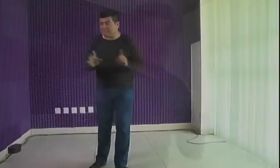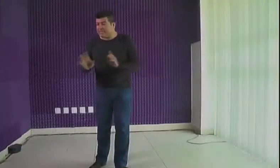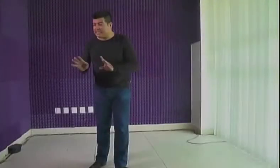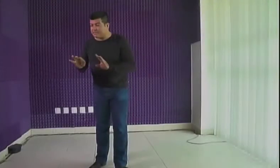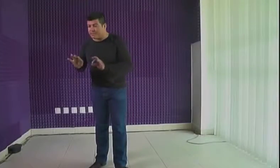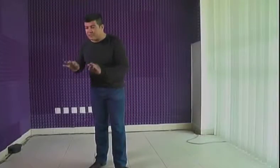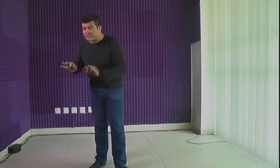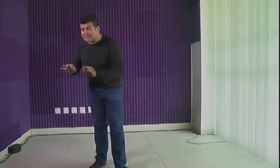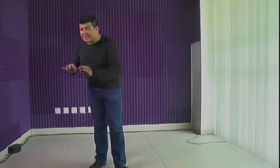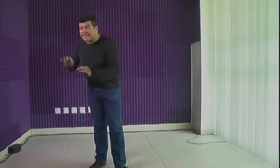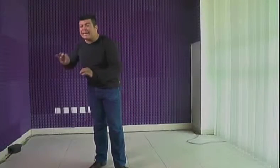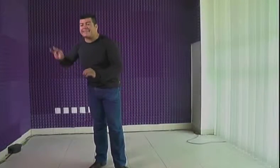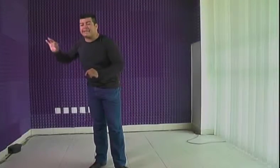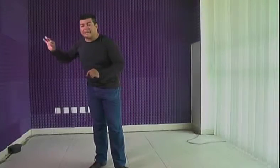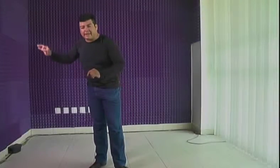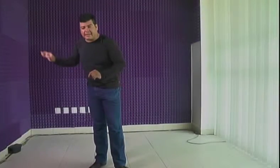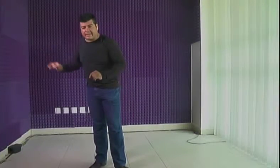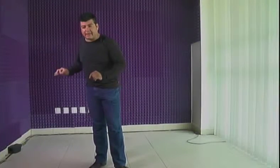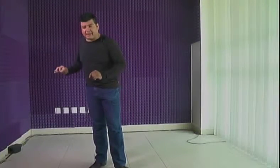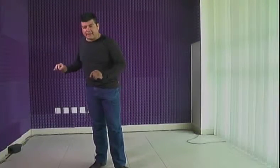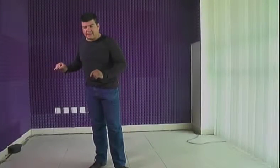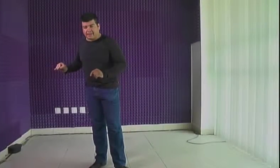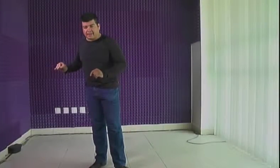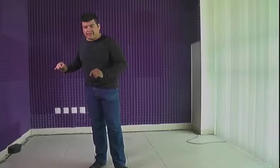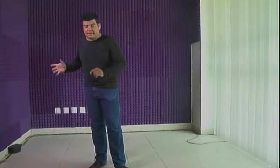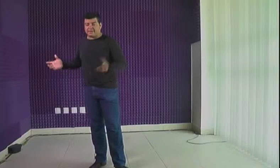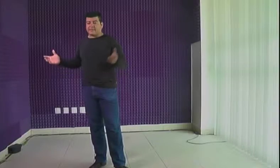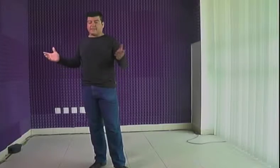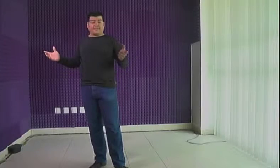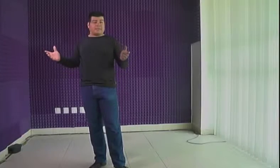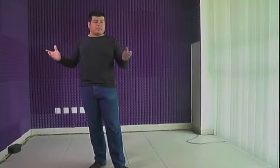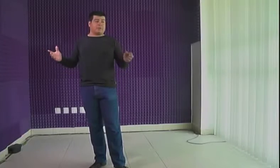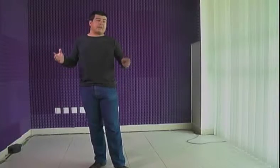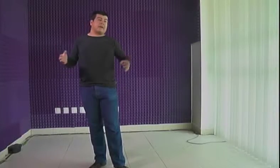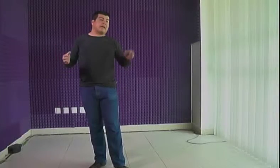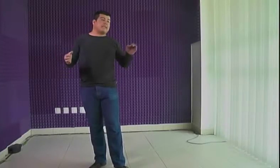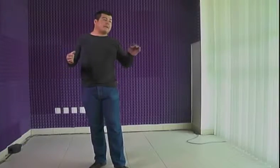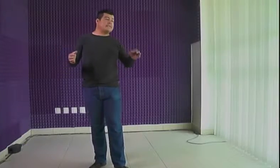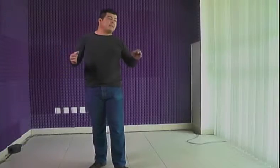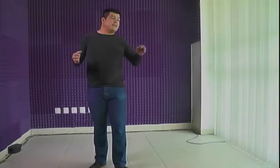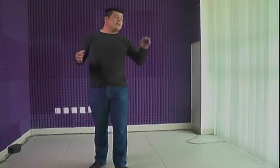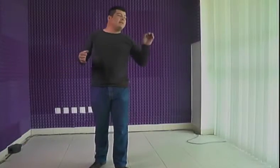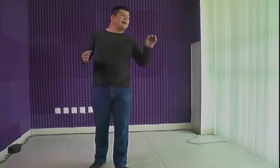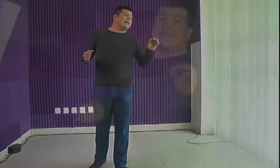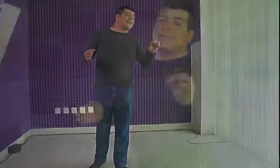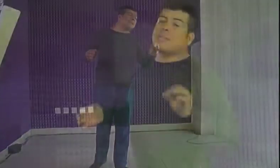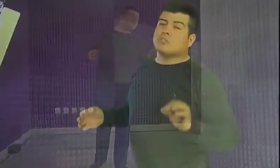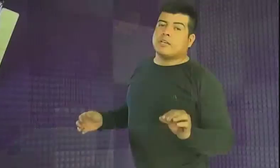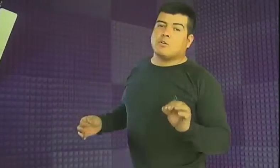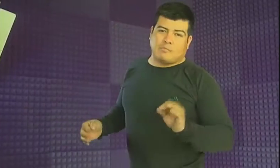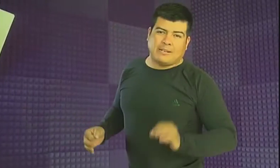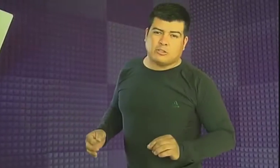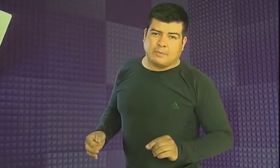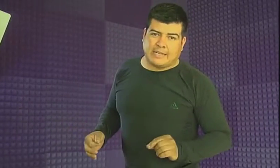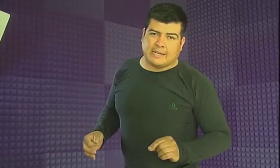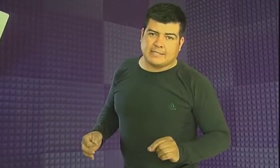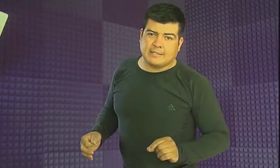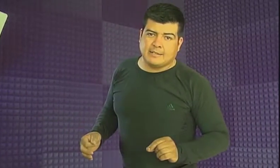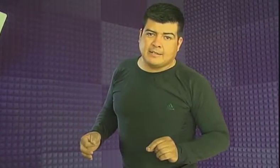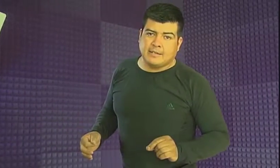piedras preciosas que Artaban les llevaba. Pero Artaban cada vez iba quedándose con menos piedras.